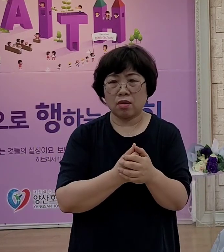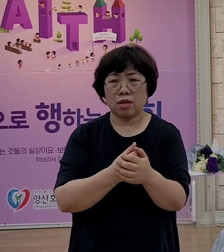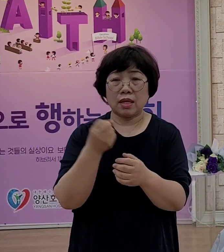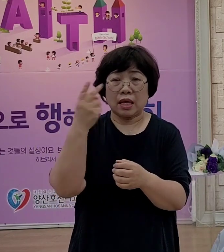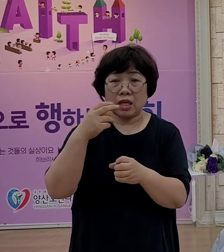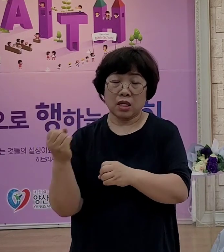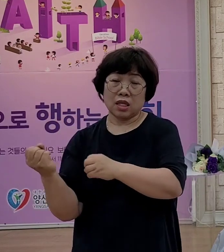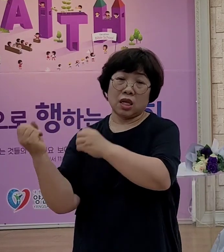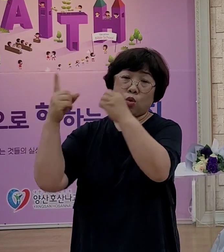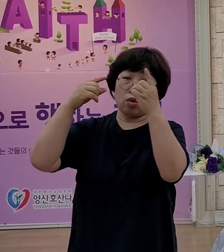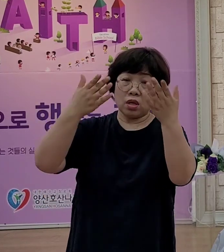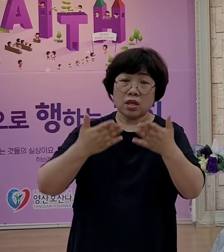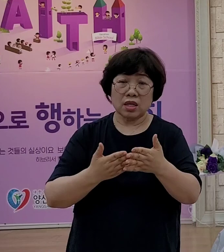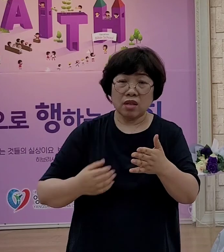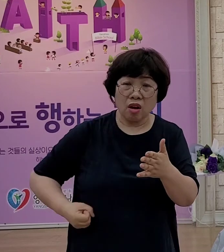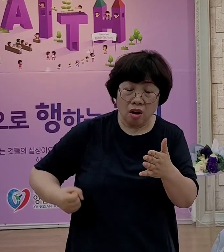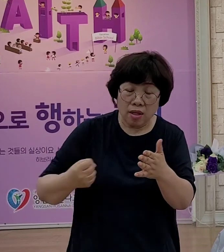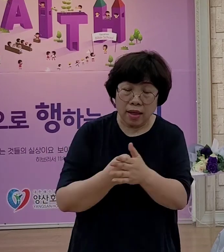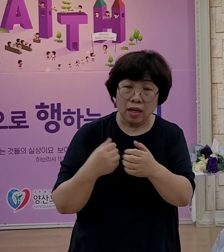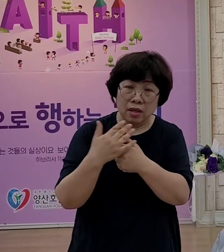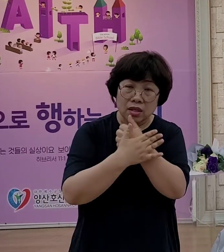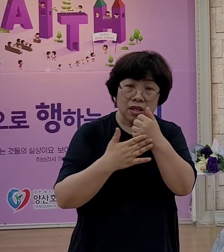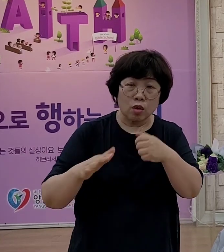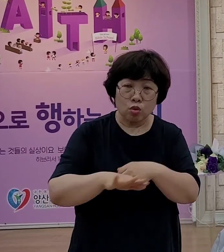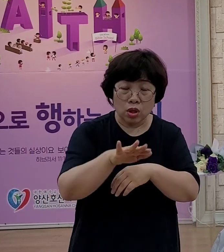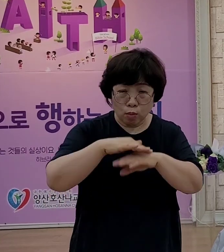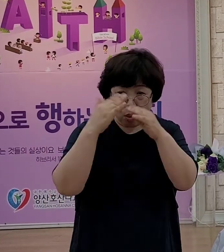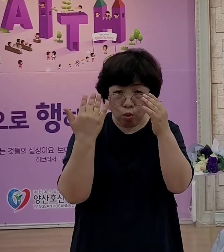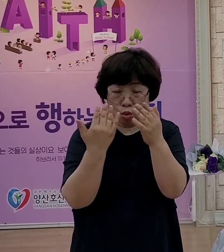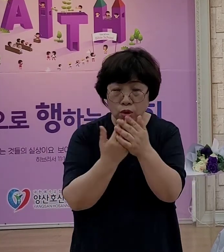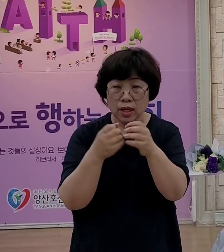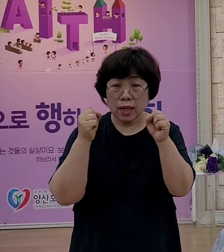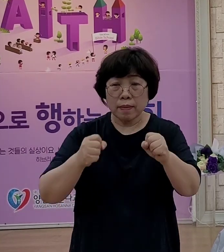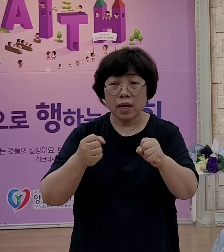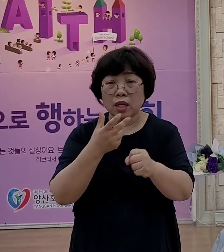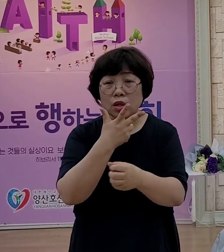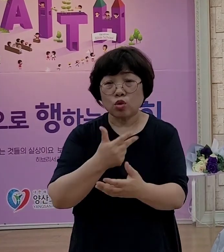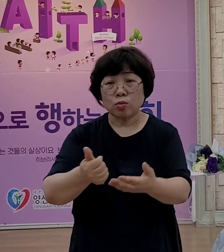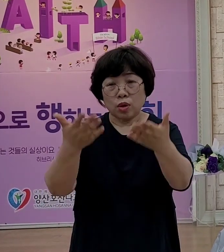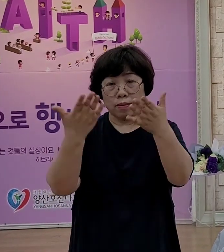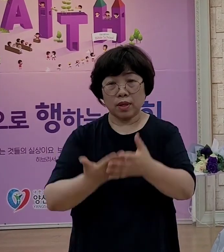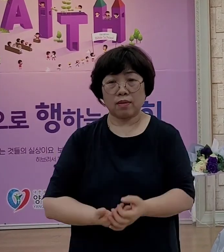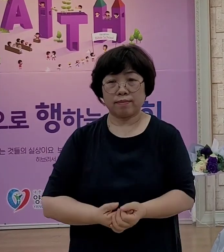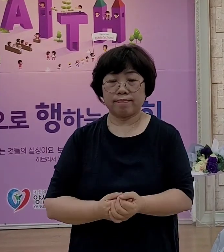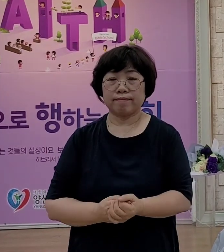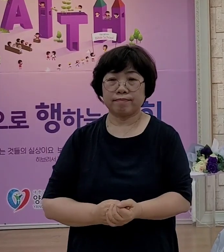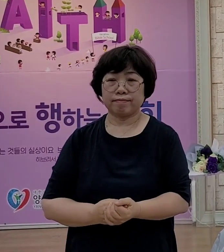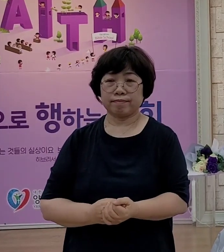다시 새로워지는 그 결단과 은혜가 우리 모두에게 있기를 주님의 이름으로 축복합니다.